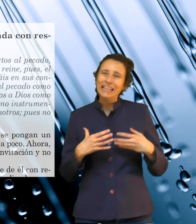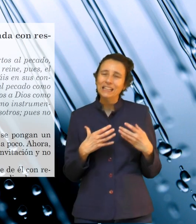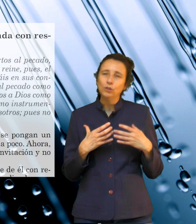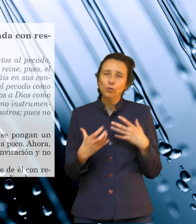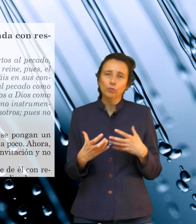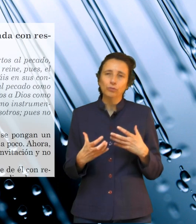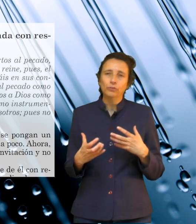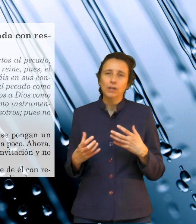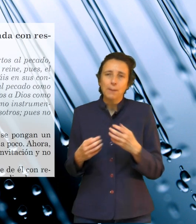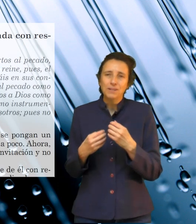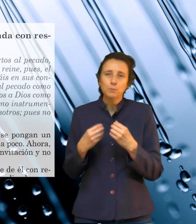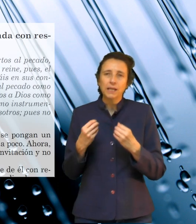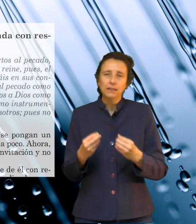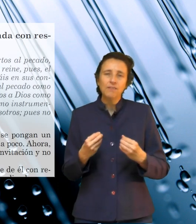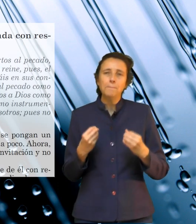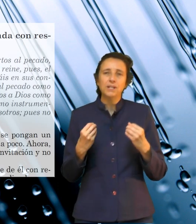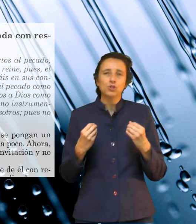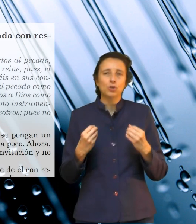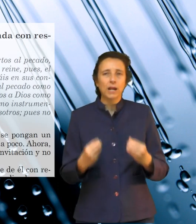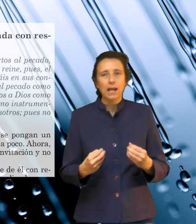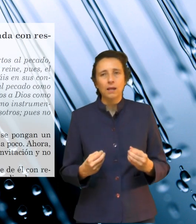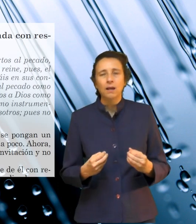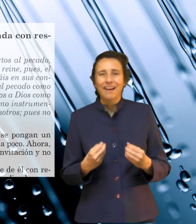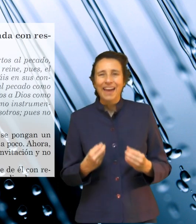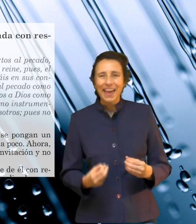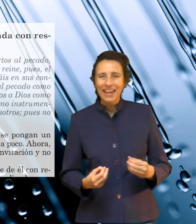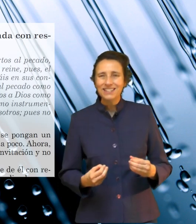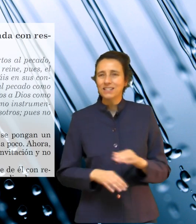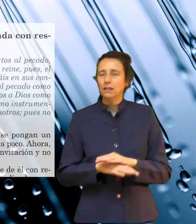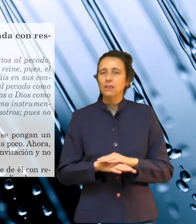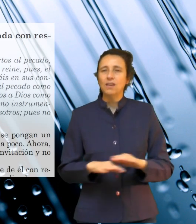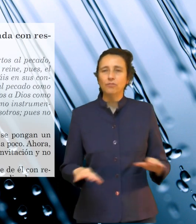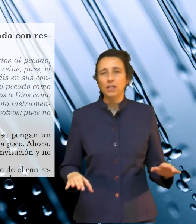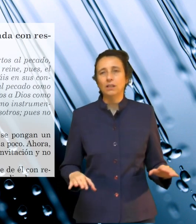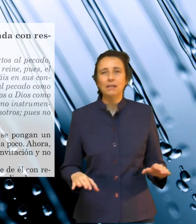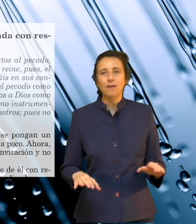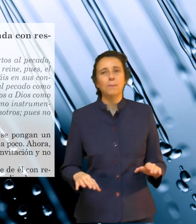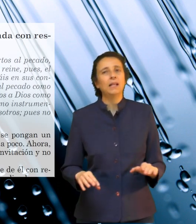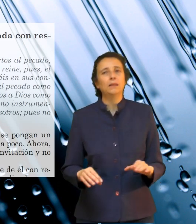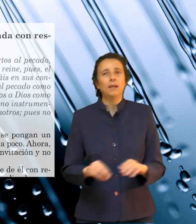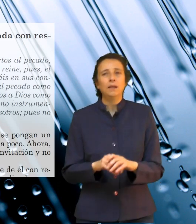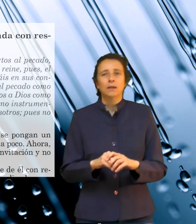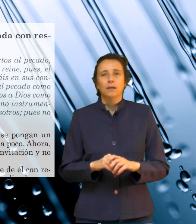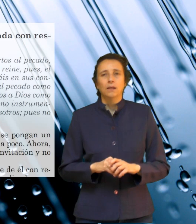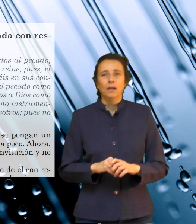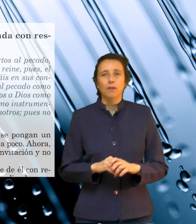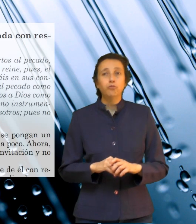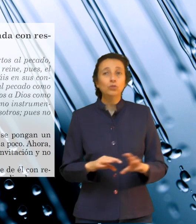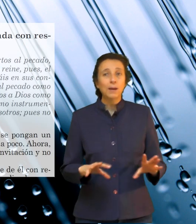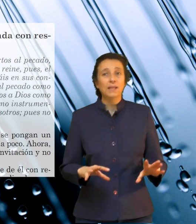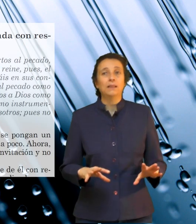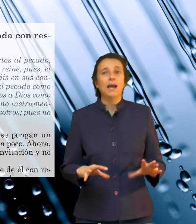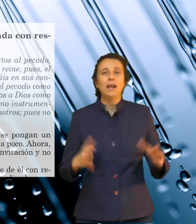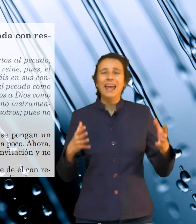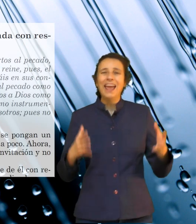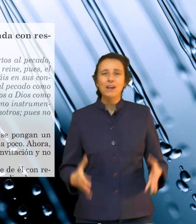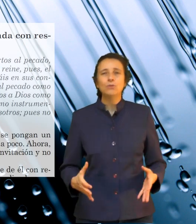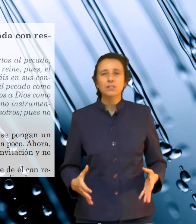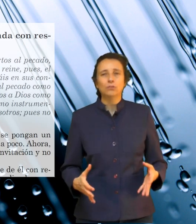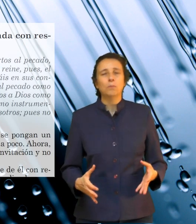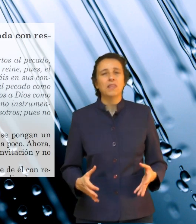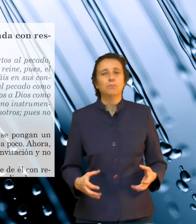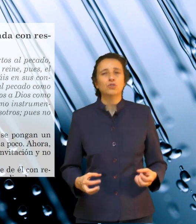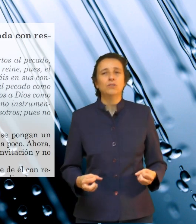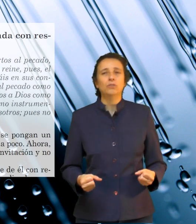decir, la actitud, la perspectiva personal es definitivamente fundamental